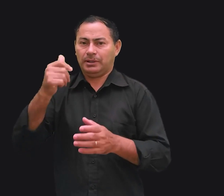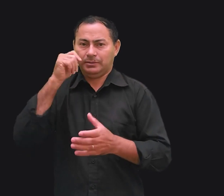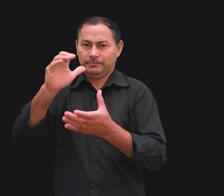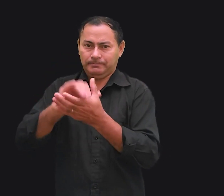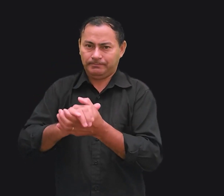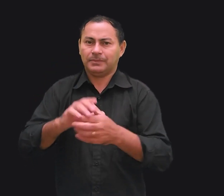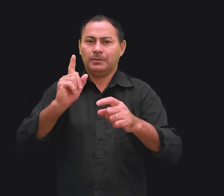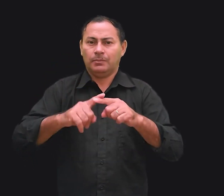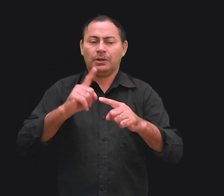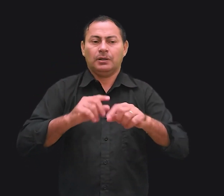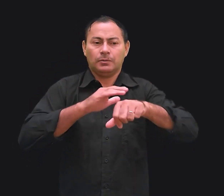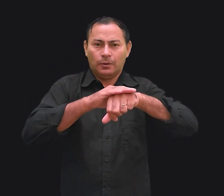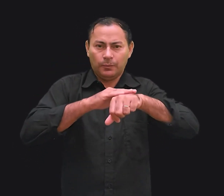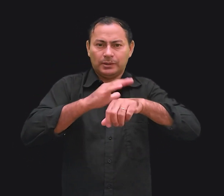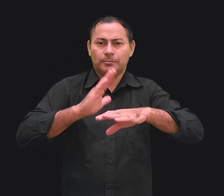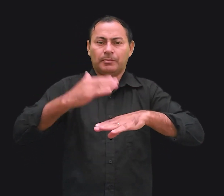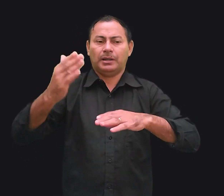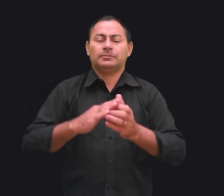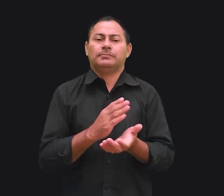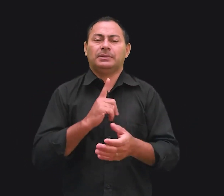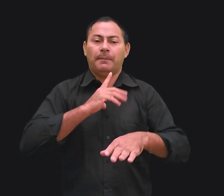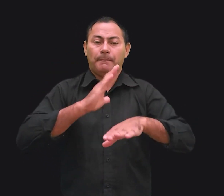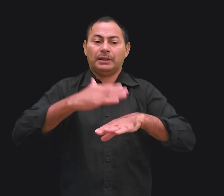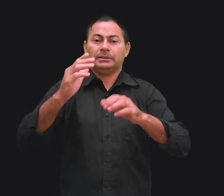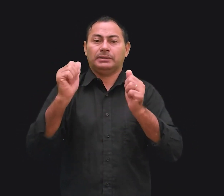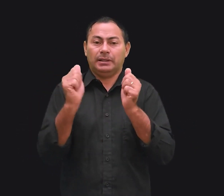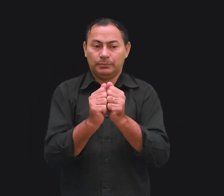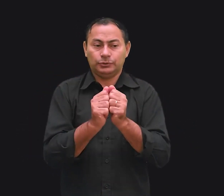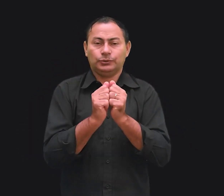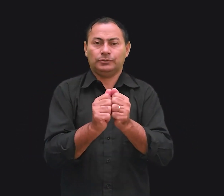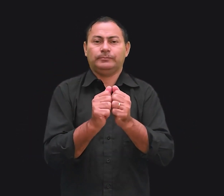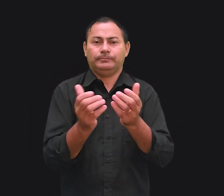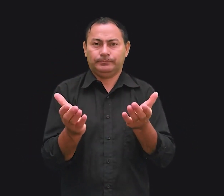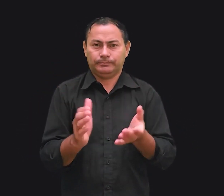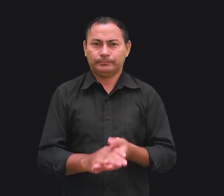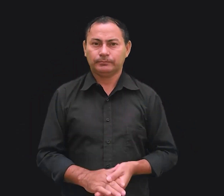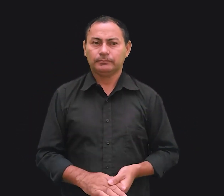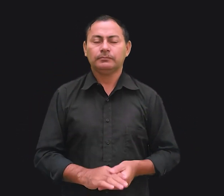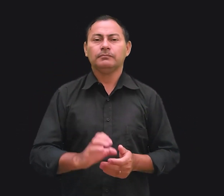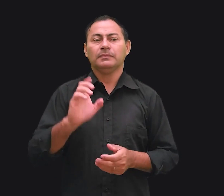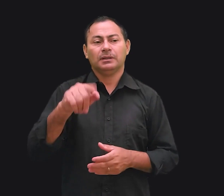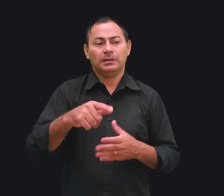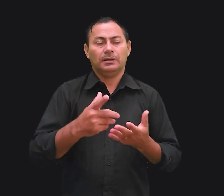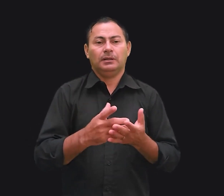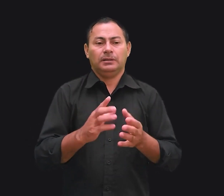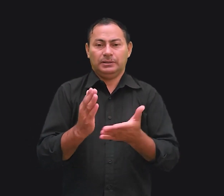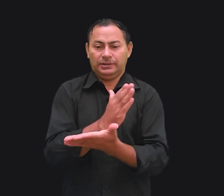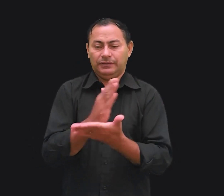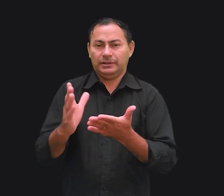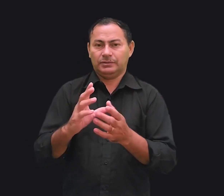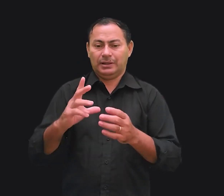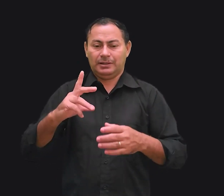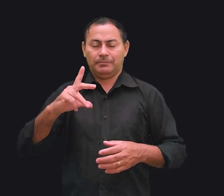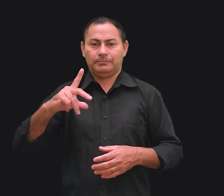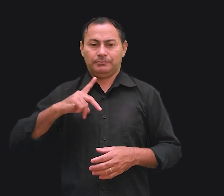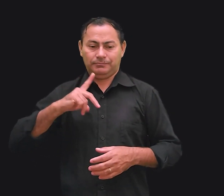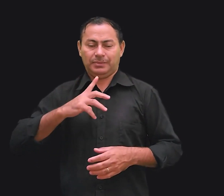esposas. Isso porque conversam mais e passam mais tempo com elas. Ele acaba dividindo sua